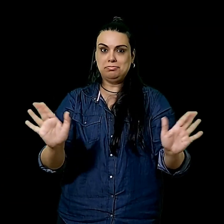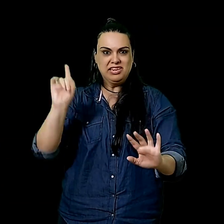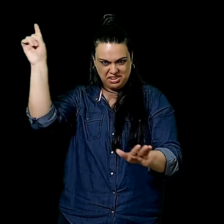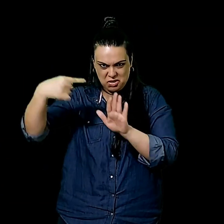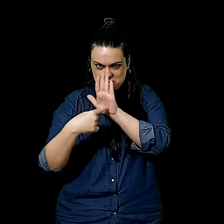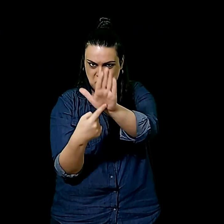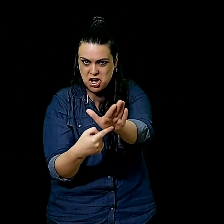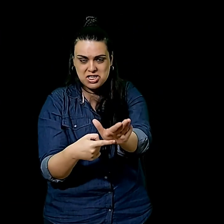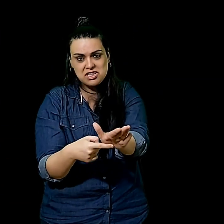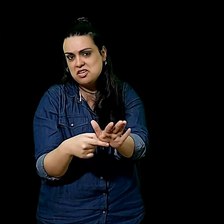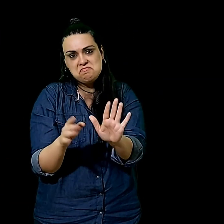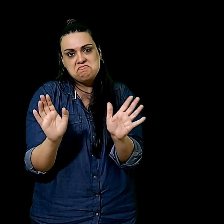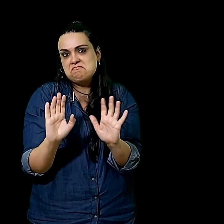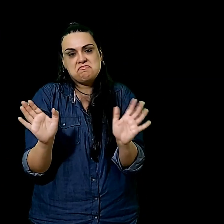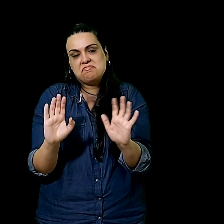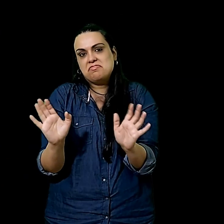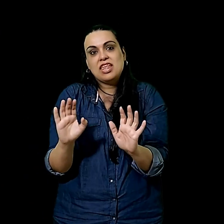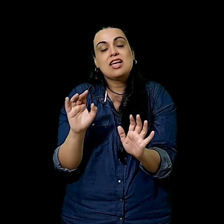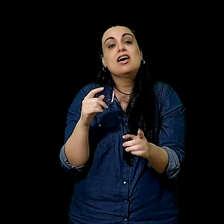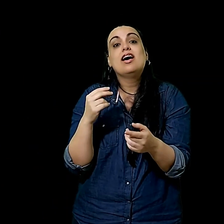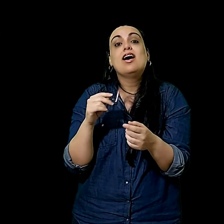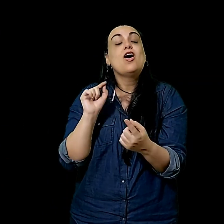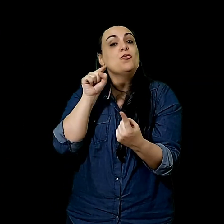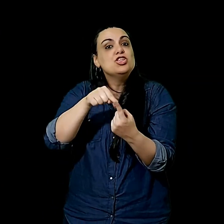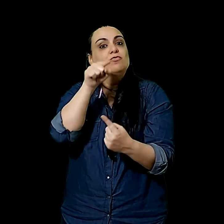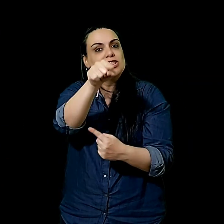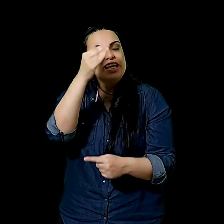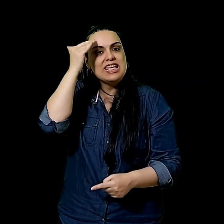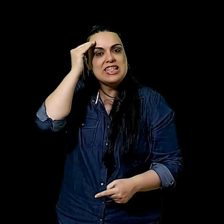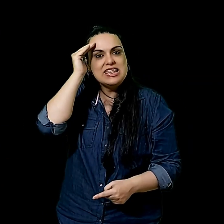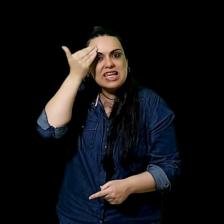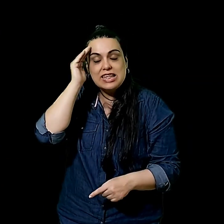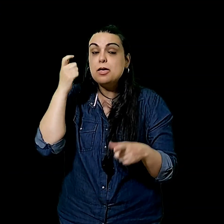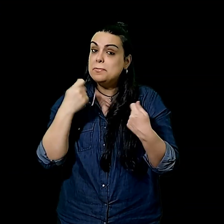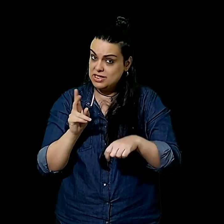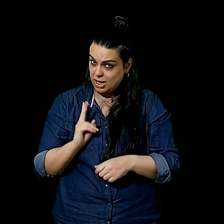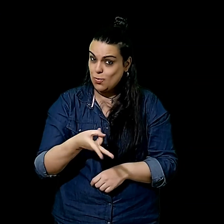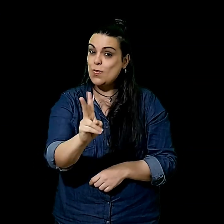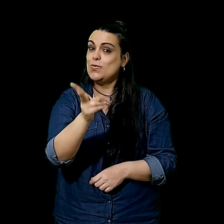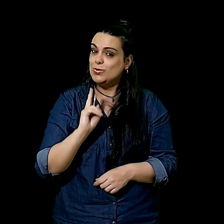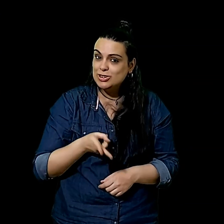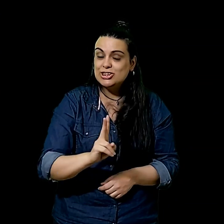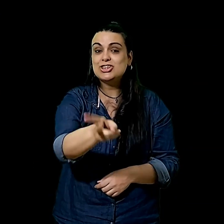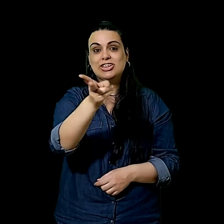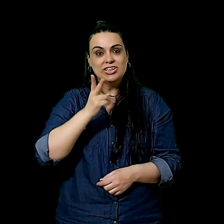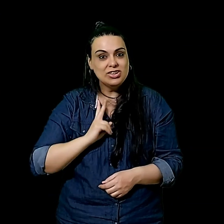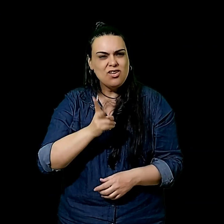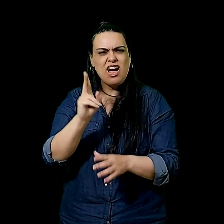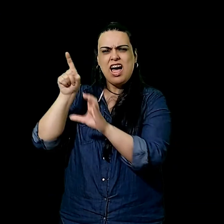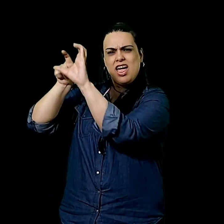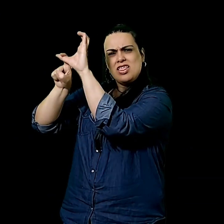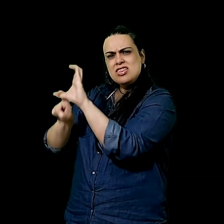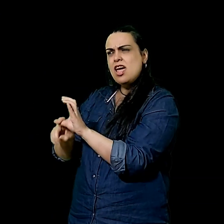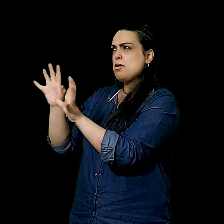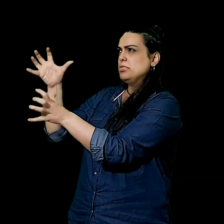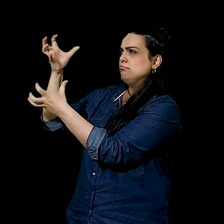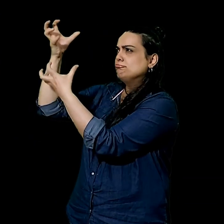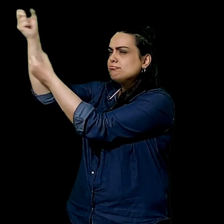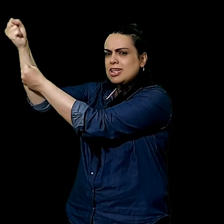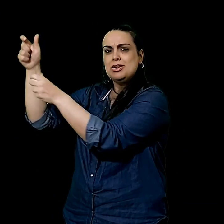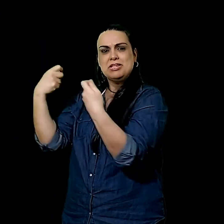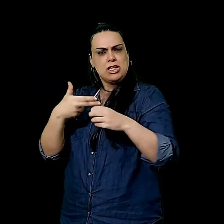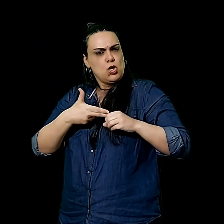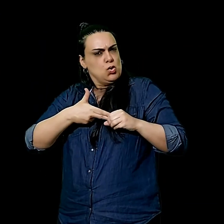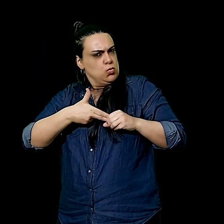é o ponto de chegada aqui na terra, para que você entenda que tem que continuar abastecendo esse tanque. Anteontem nós falamos